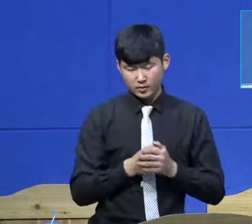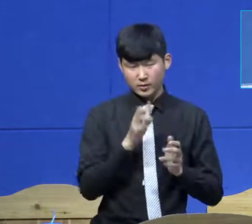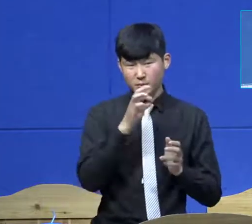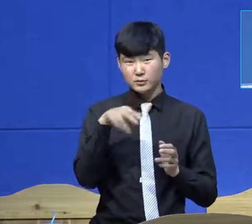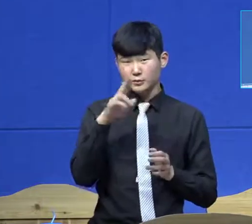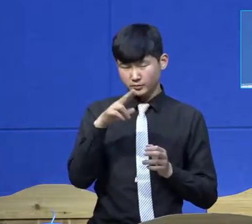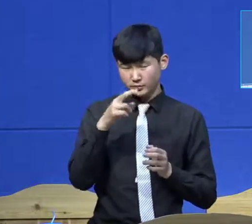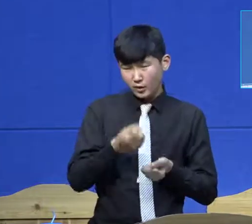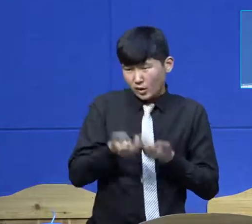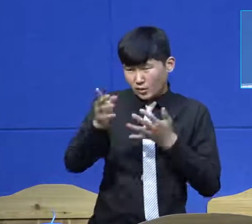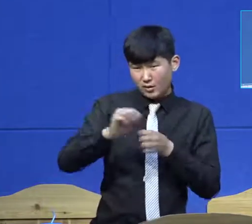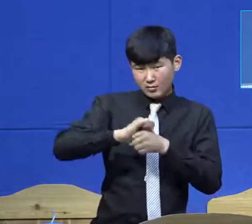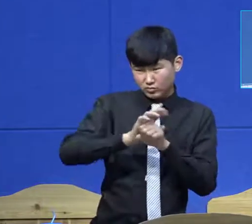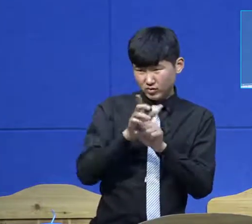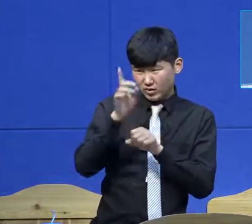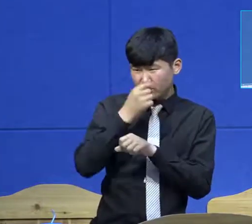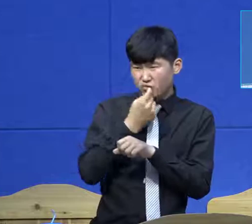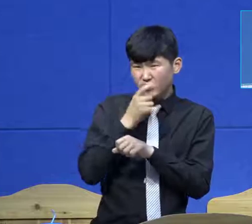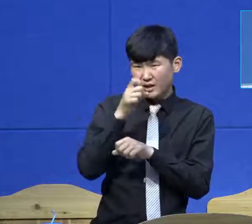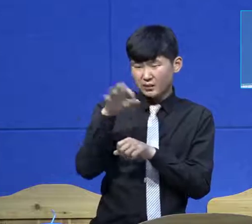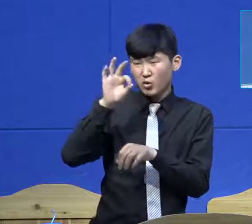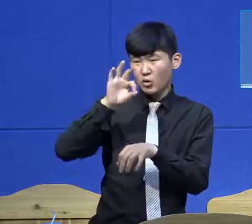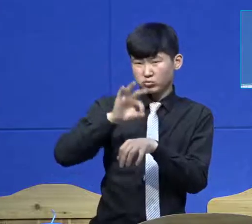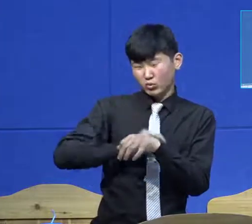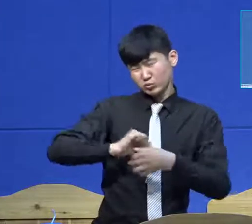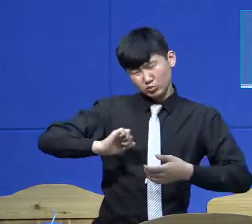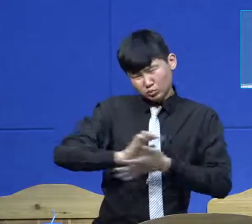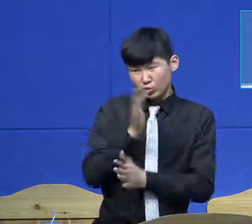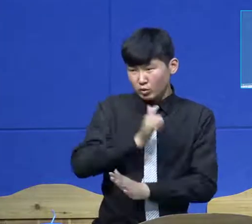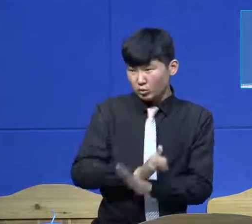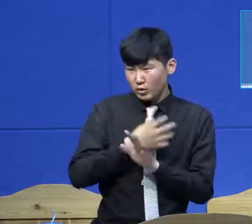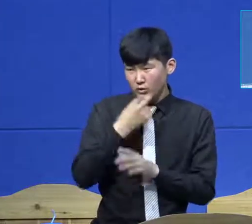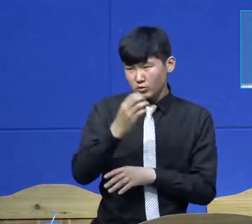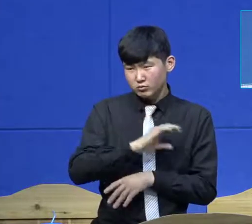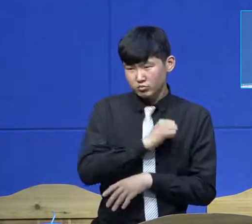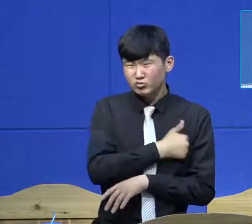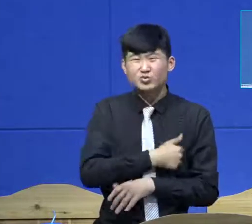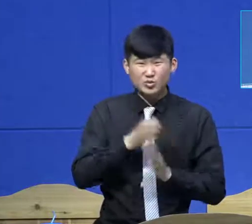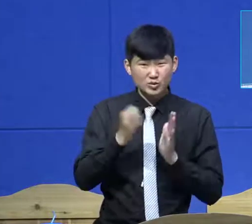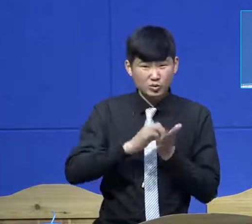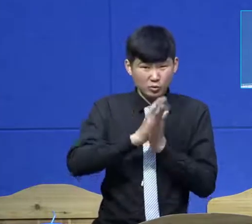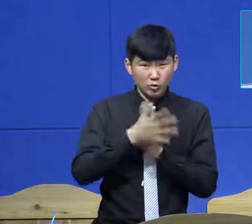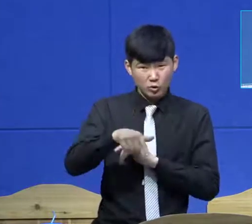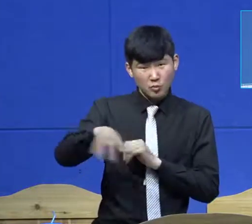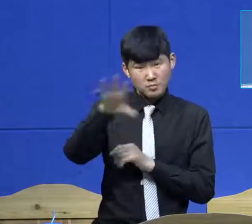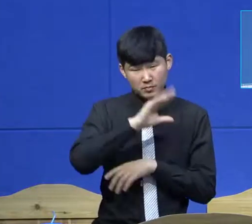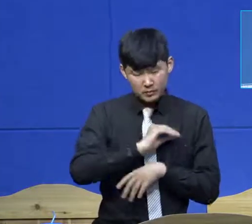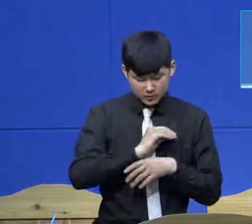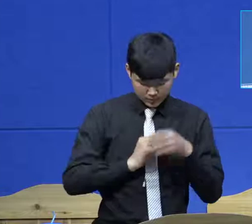болоод үүссэн энэ халдвар өвчний байдал хурдан уг нь дуусвал зүгээр байдаг. Гэтэ